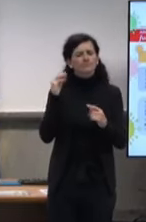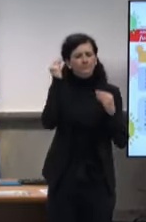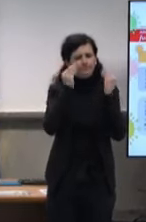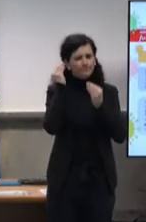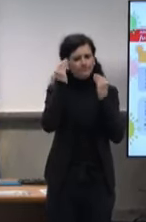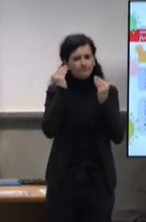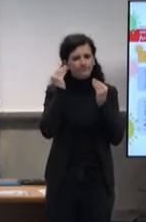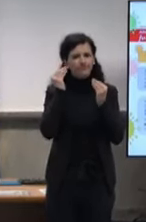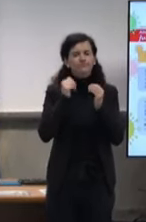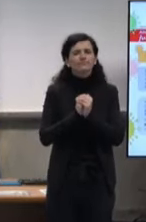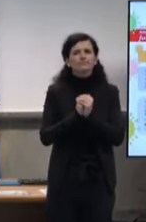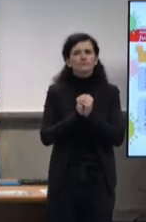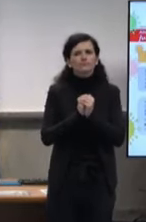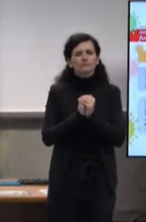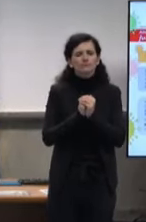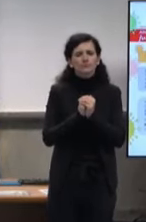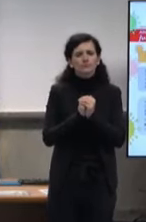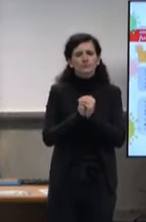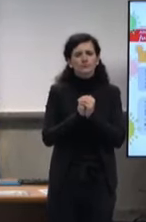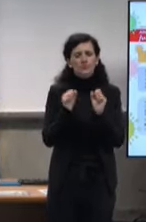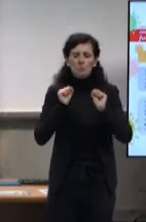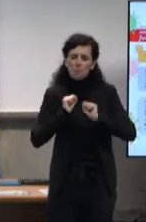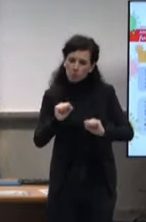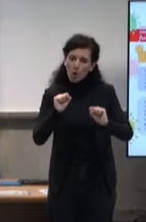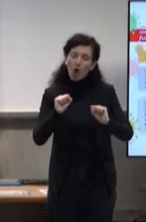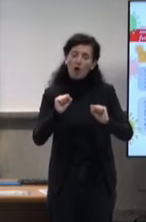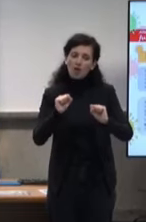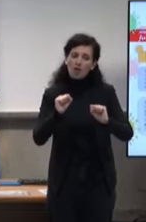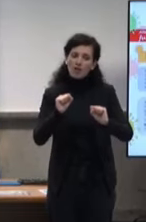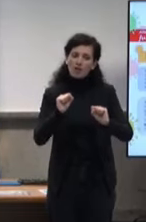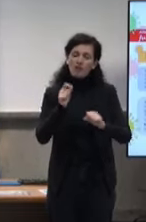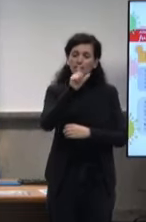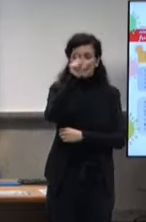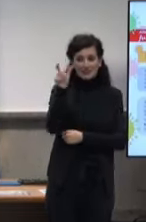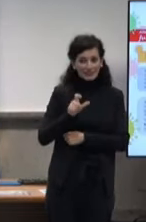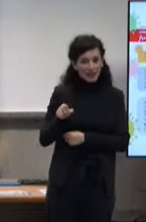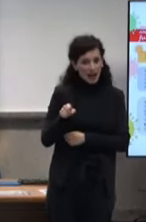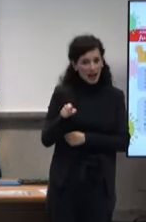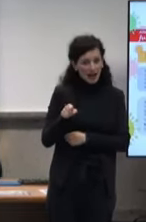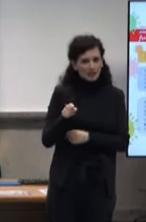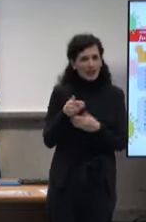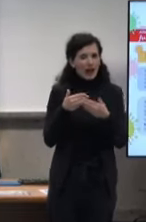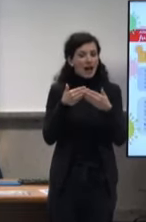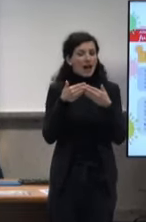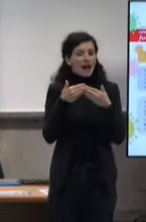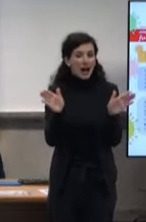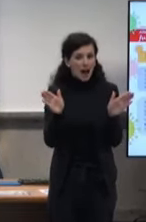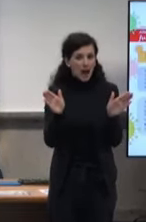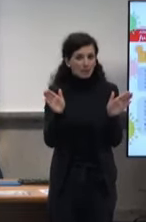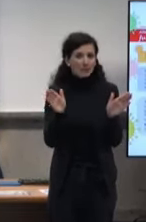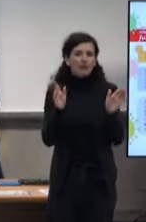essere riaperto il nostro paese in funzione appunto delle tre aree